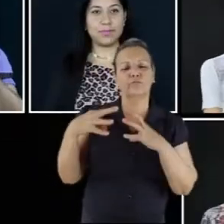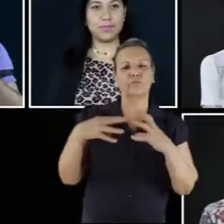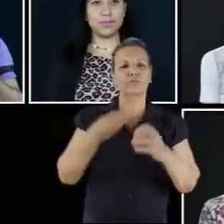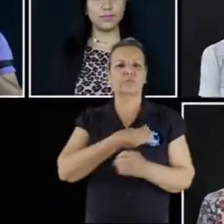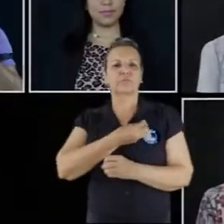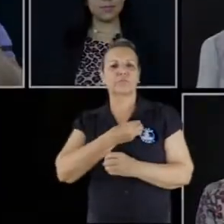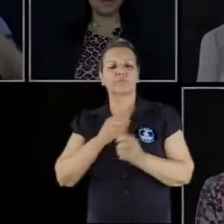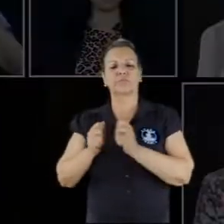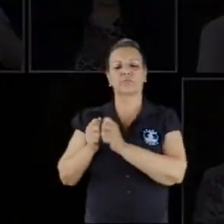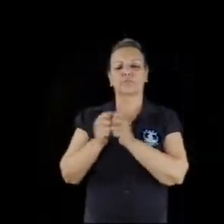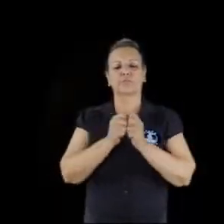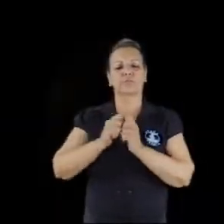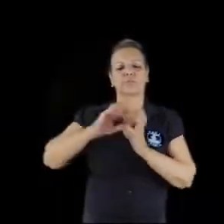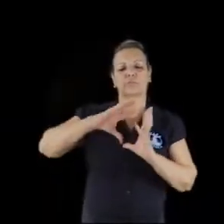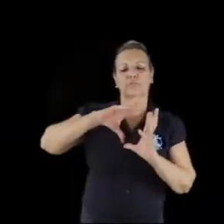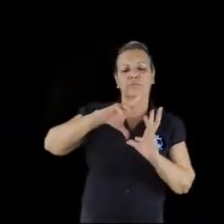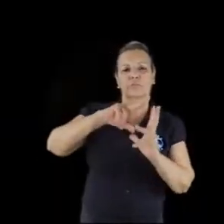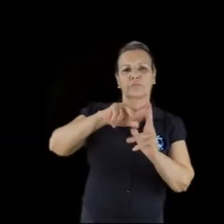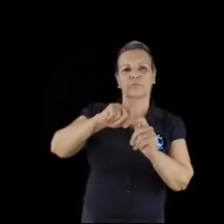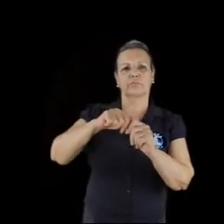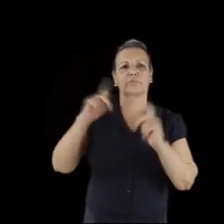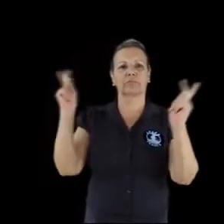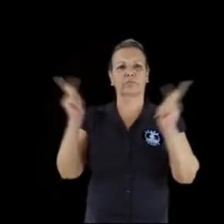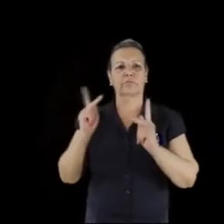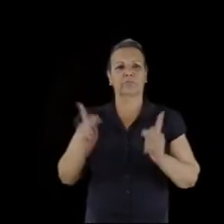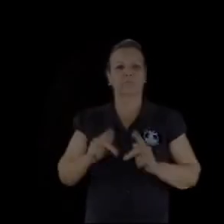e harmônico universo.